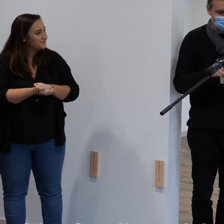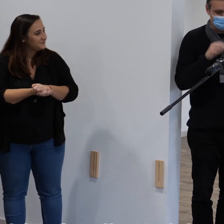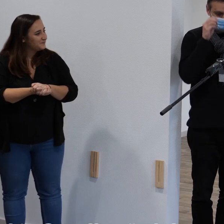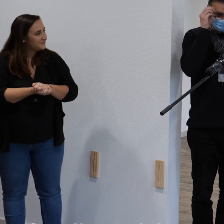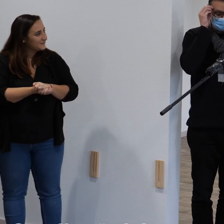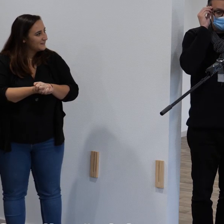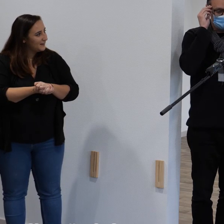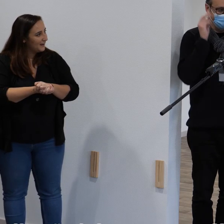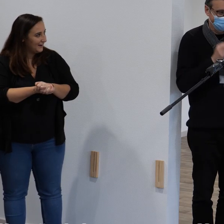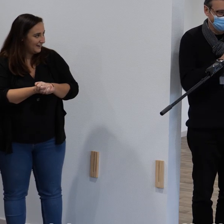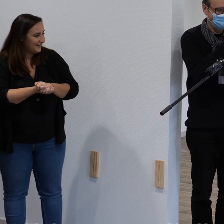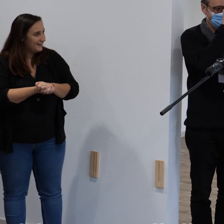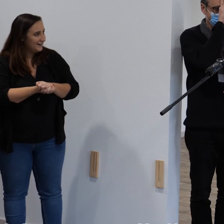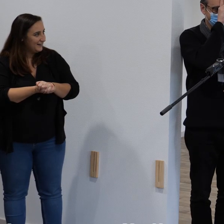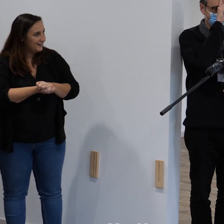G. Alors, attends.